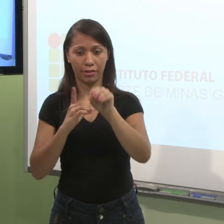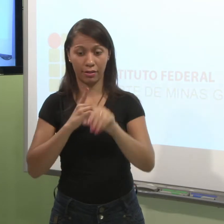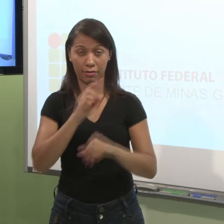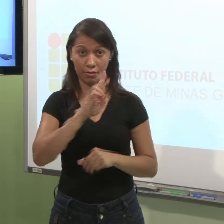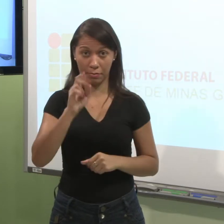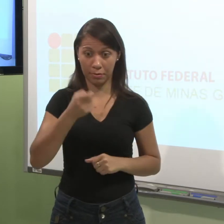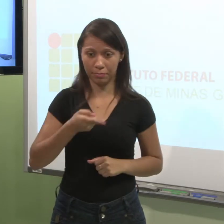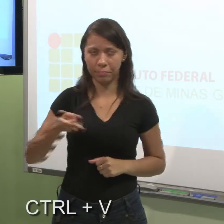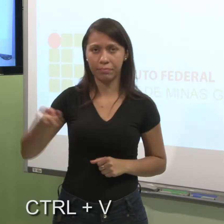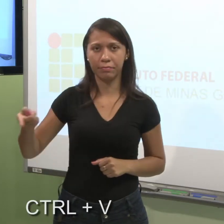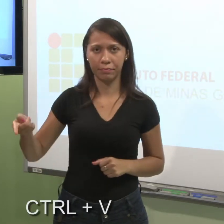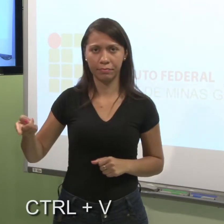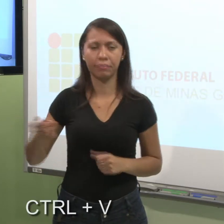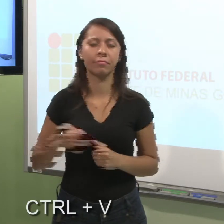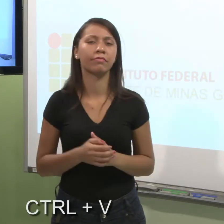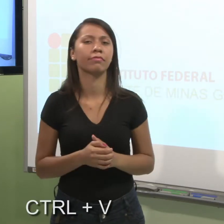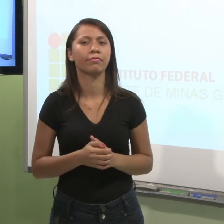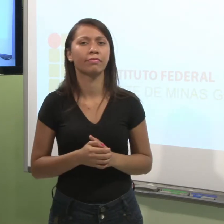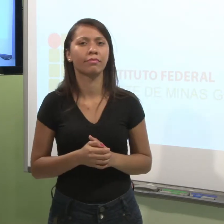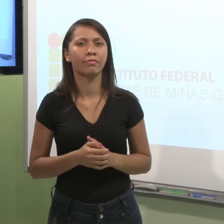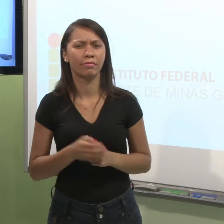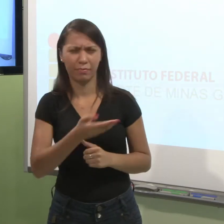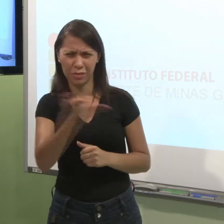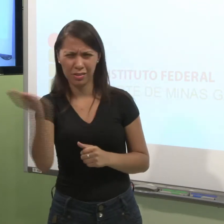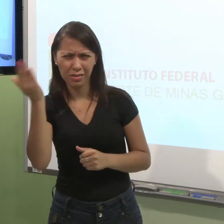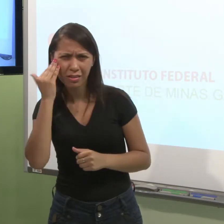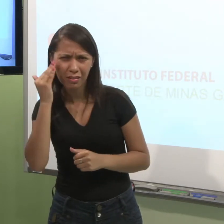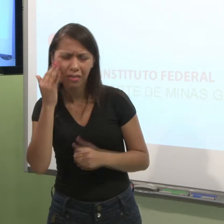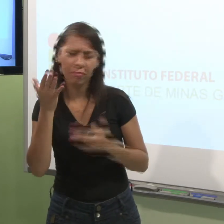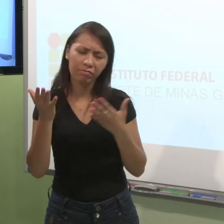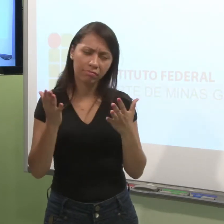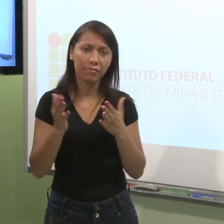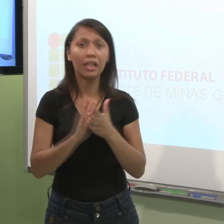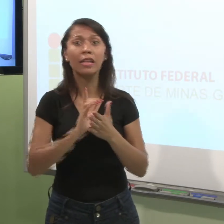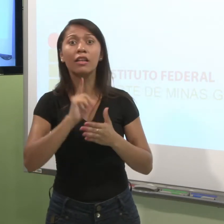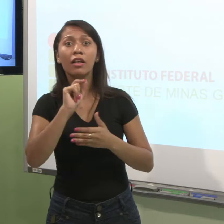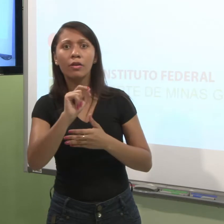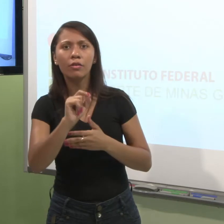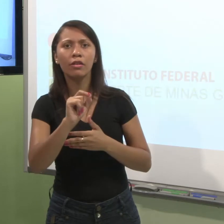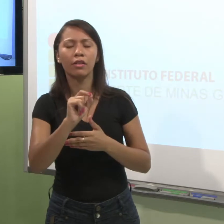Ctrl mais V. Acho que deu para entender. O recurso de recortar é semelhante ao